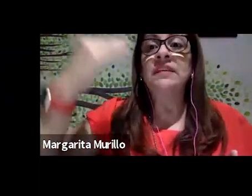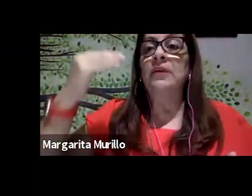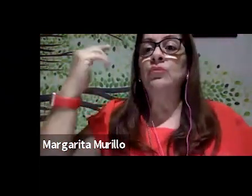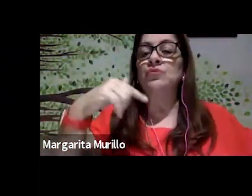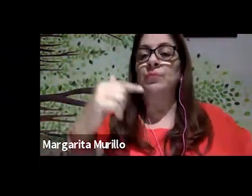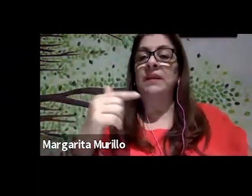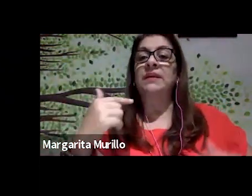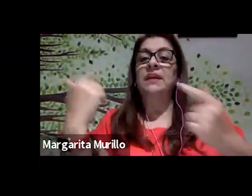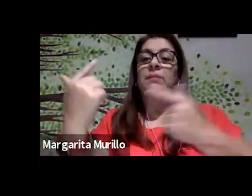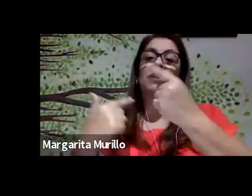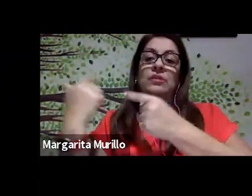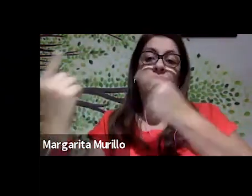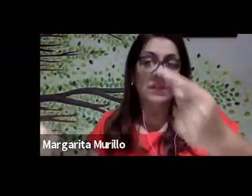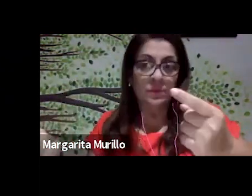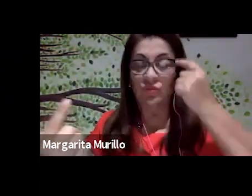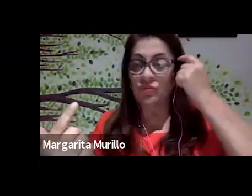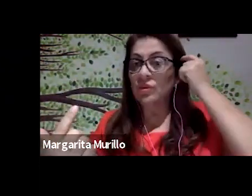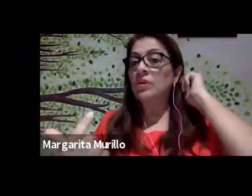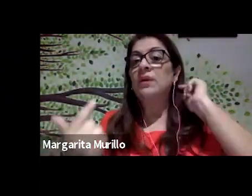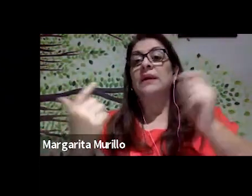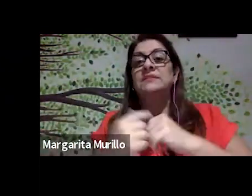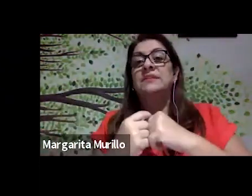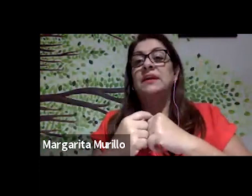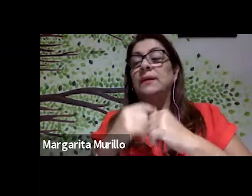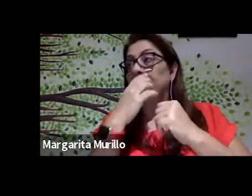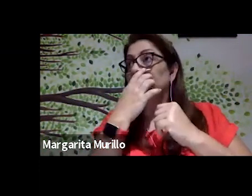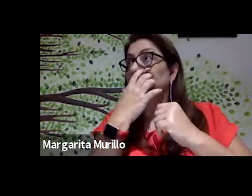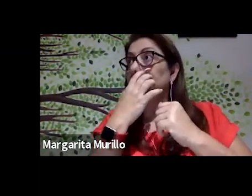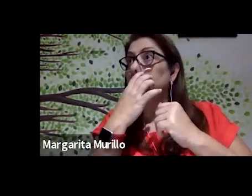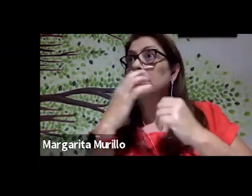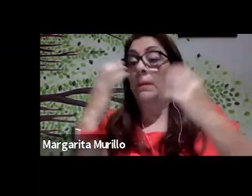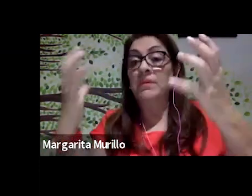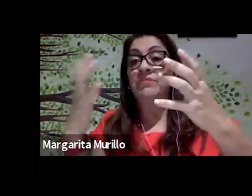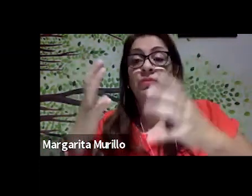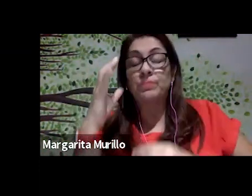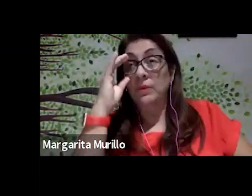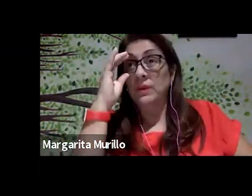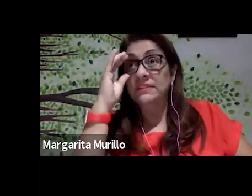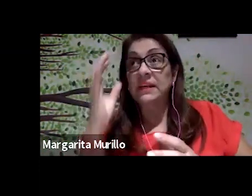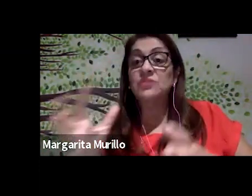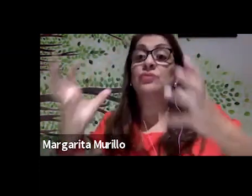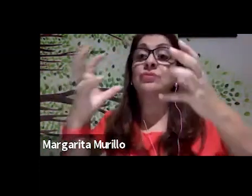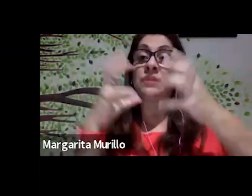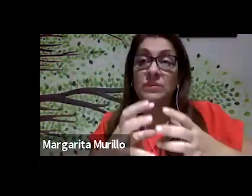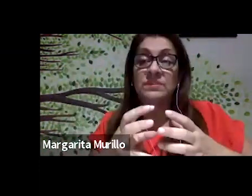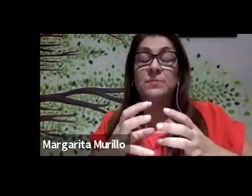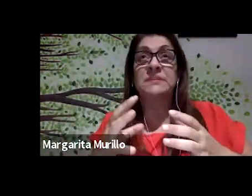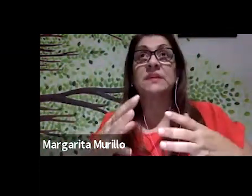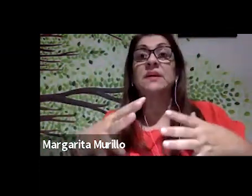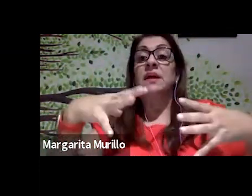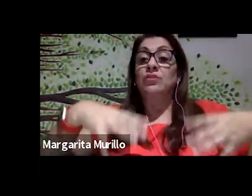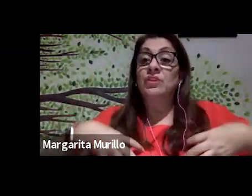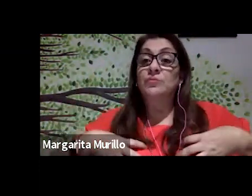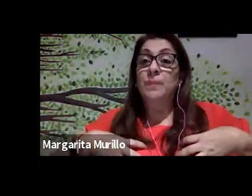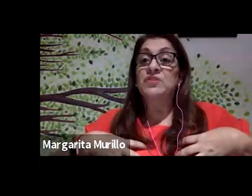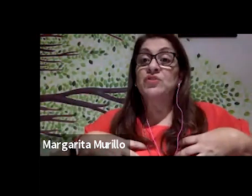reconocieran desde largo y supieran que éramos de los mismos este mamíferos pero en este caso de nuestra